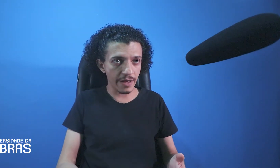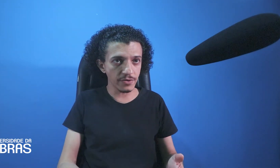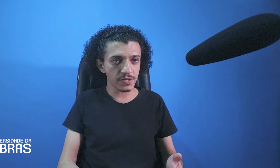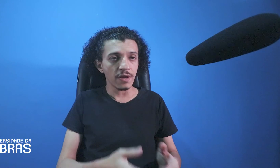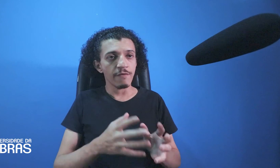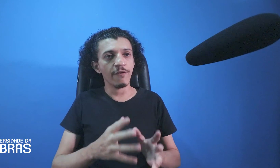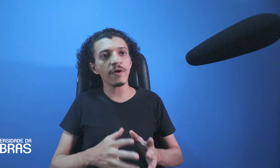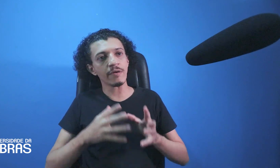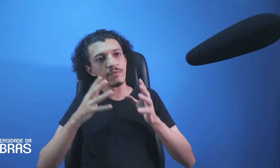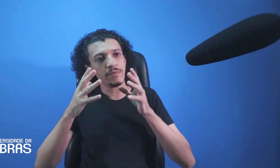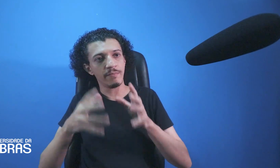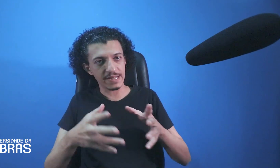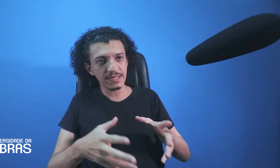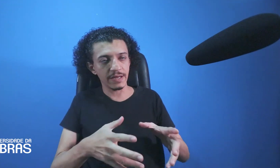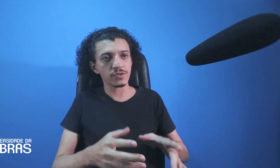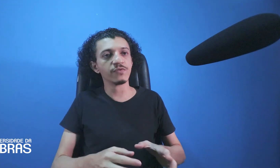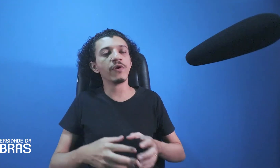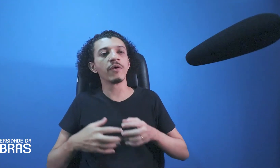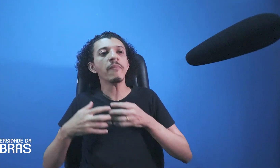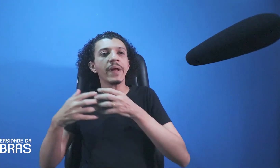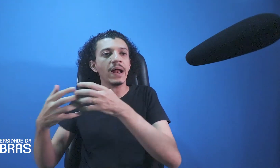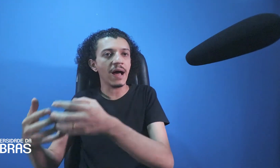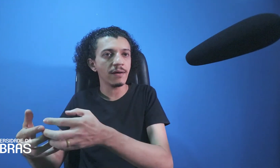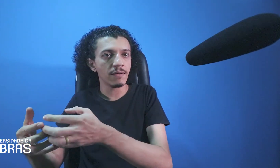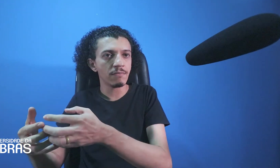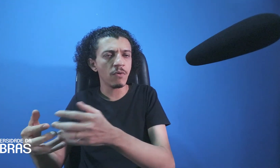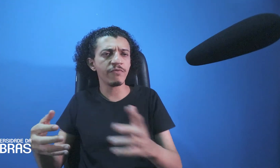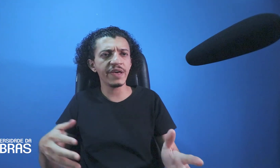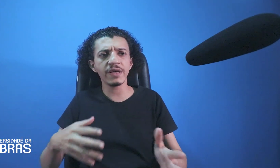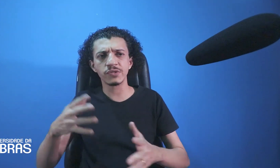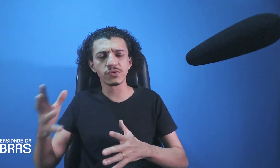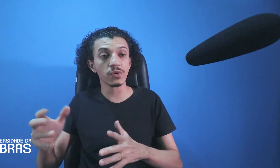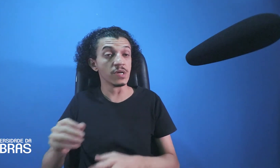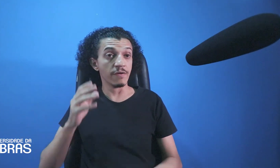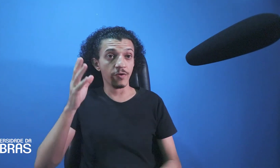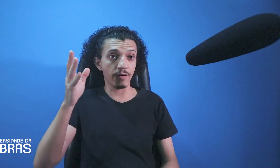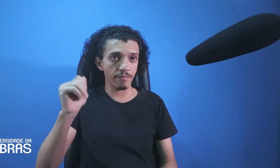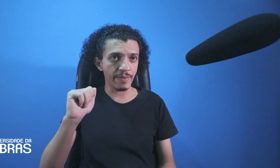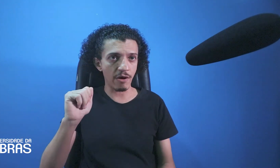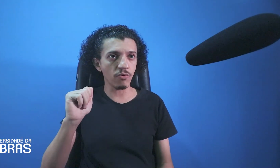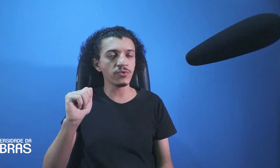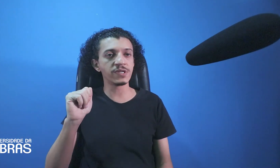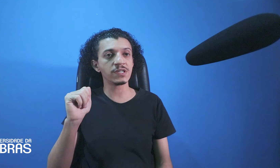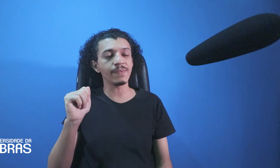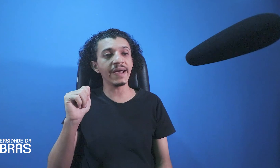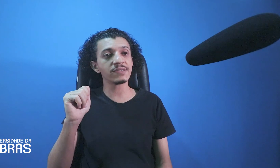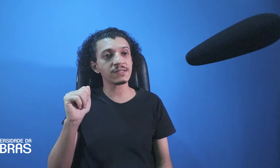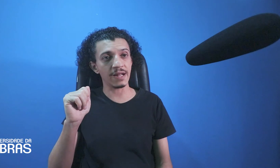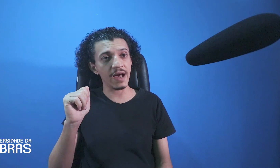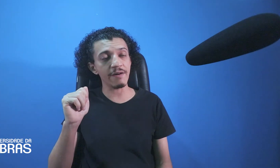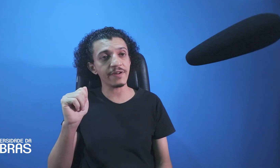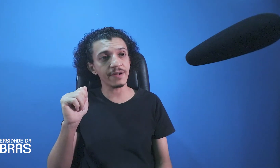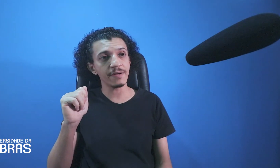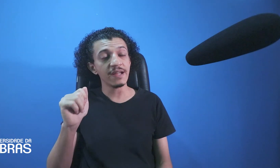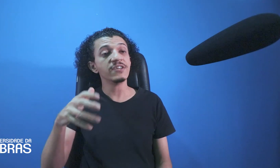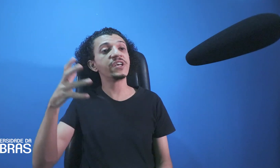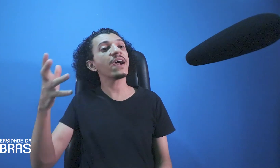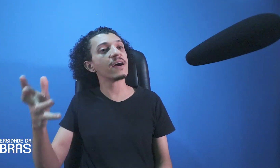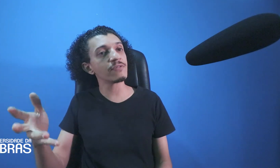missionários brasileiros foram para lá, ou 20, foram para alguns desses países lá na África, chegando